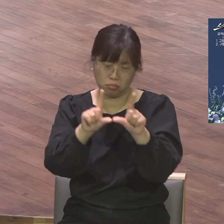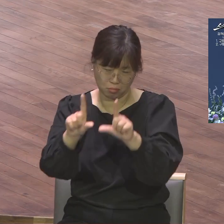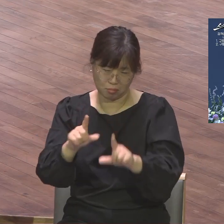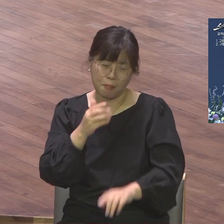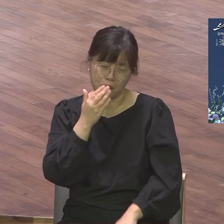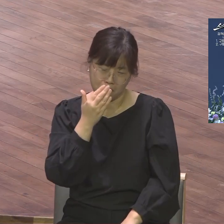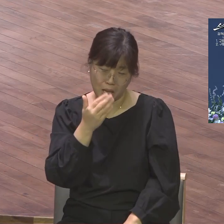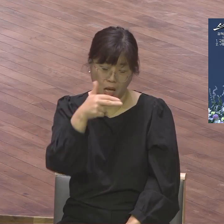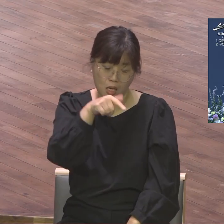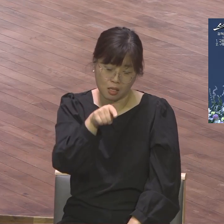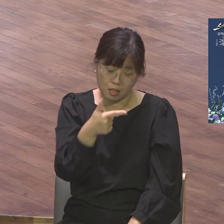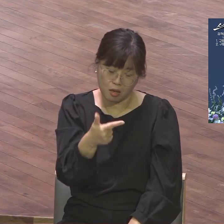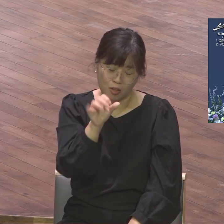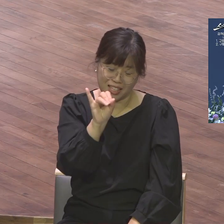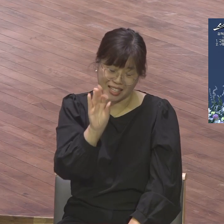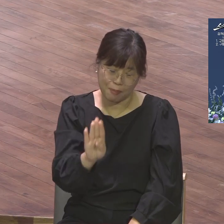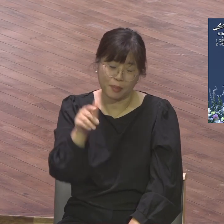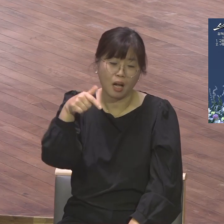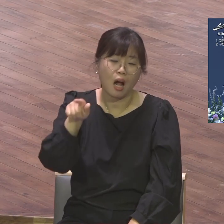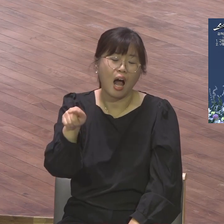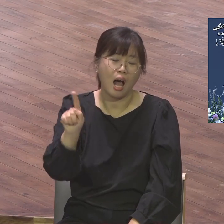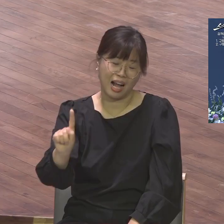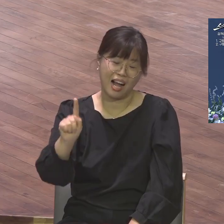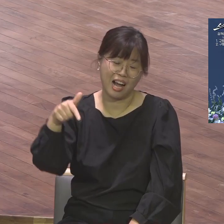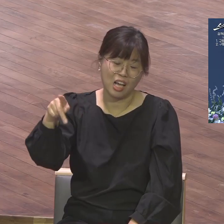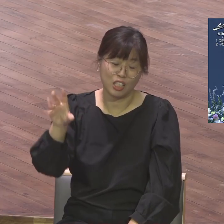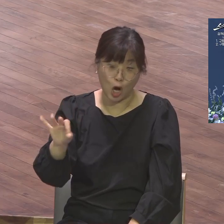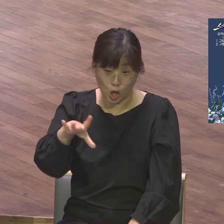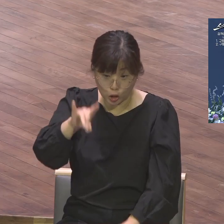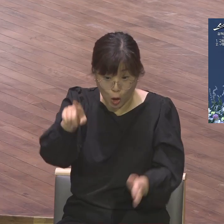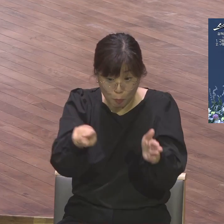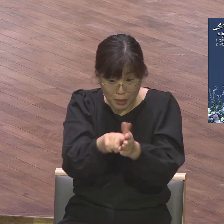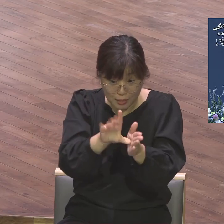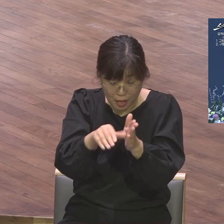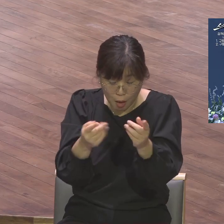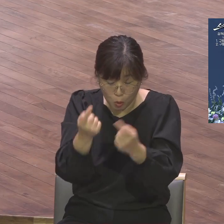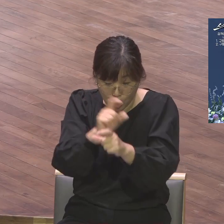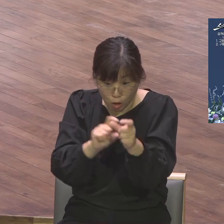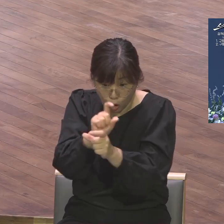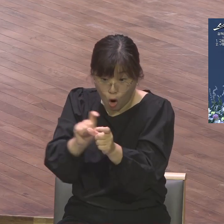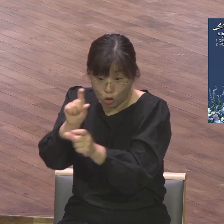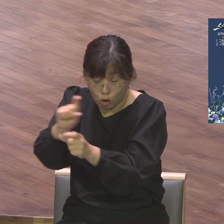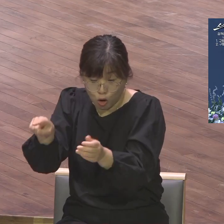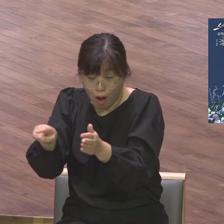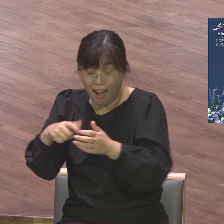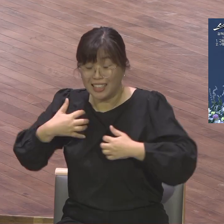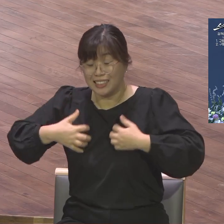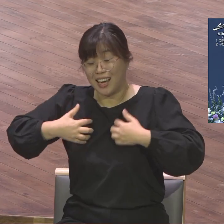사도 바울은 골로새서 2장 2절로 3절에